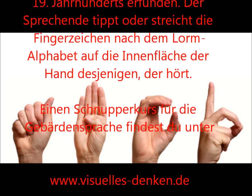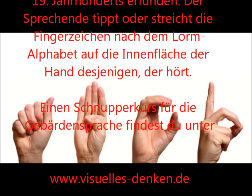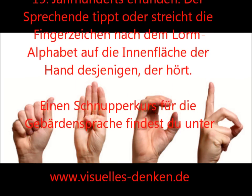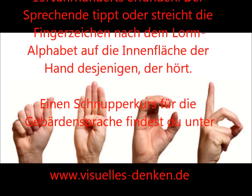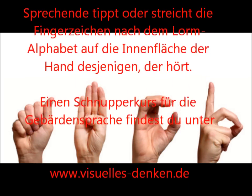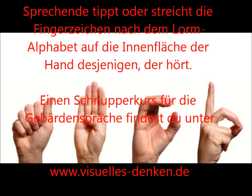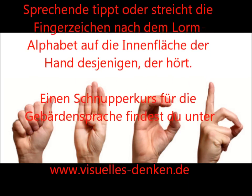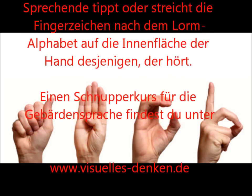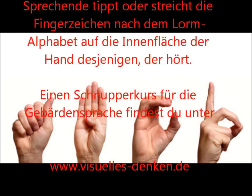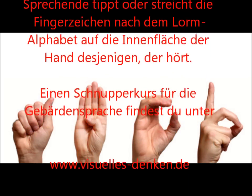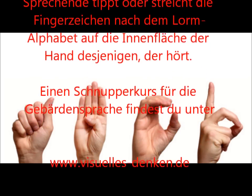Vielen Dank.